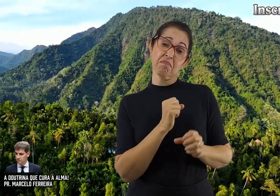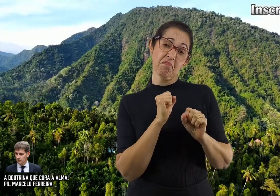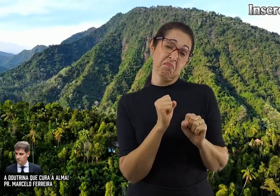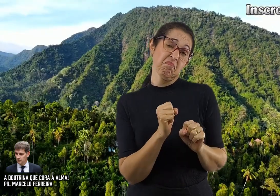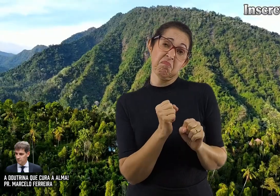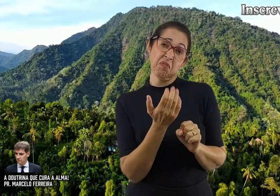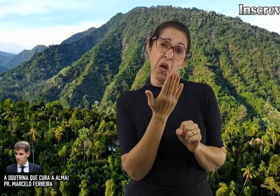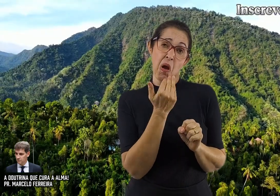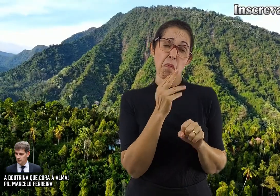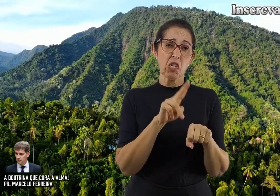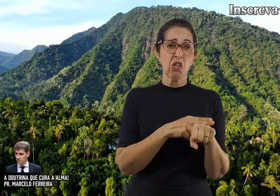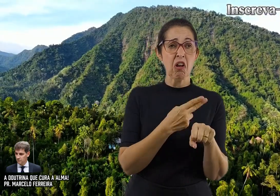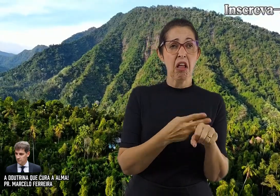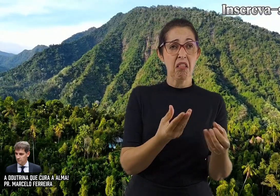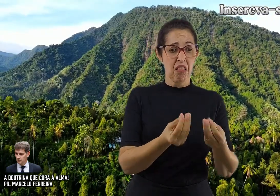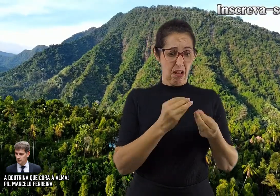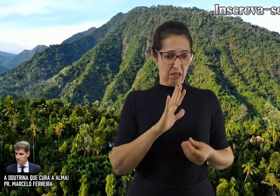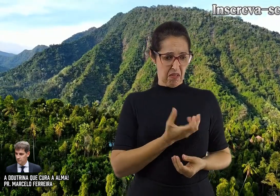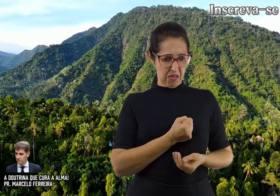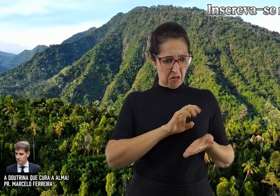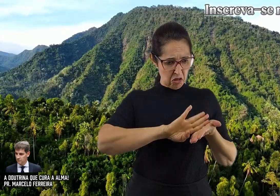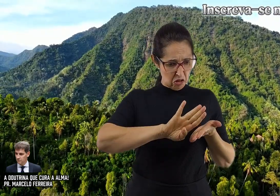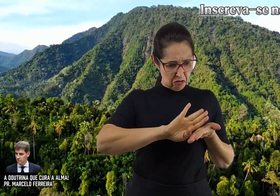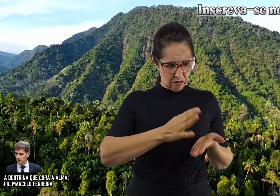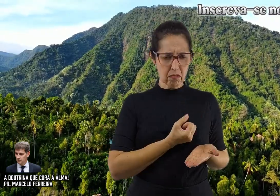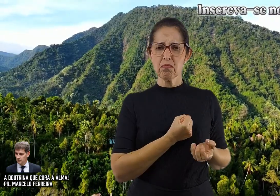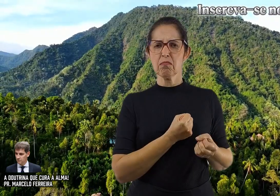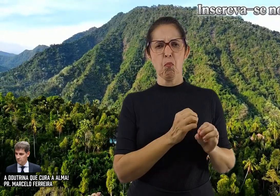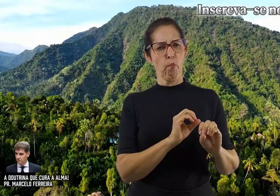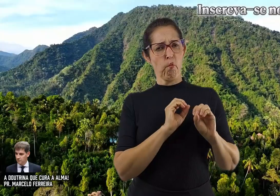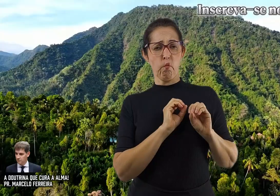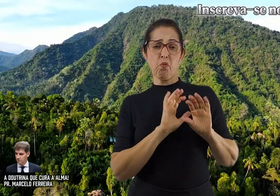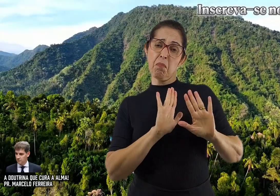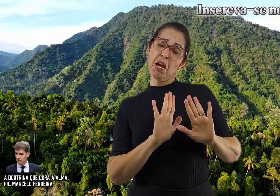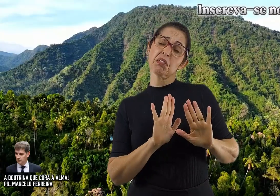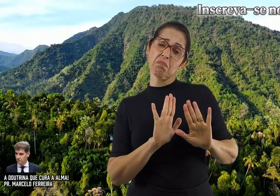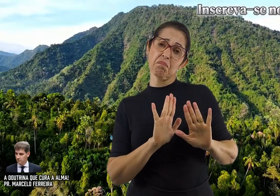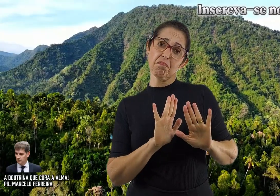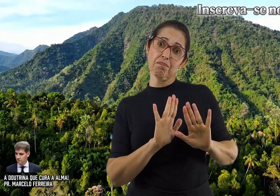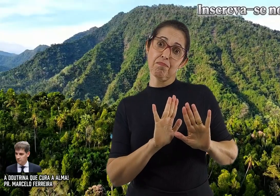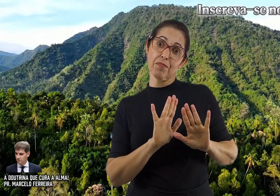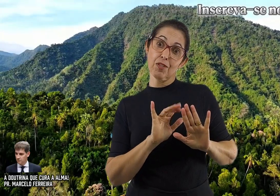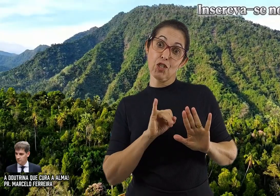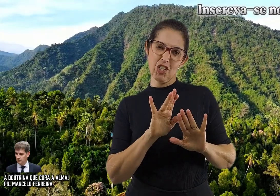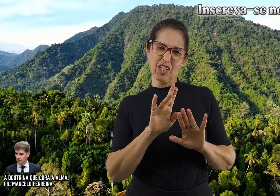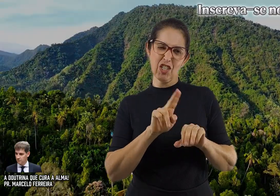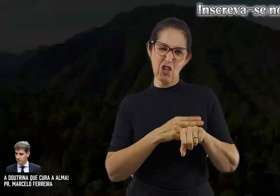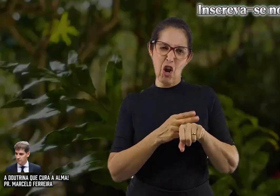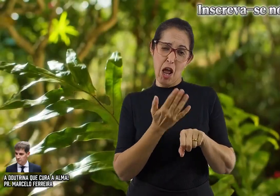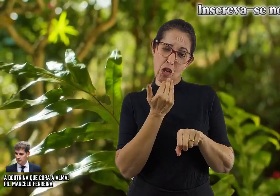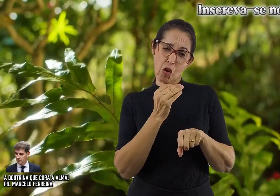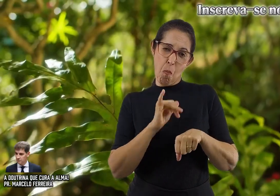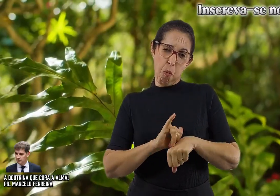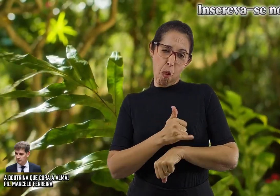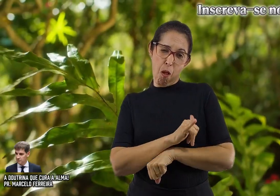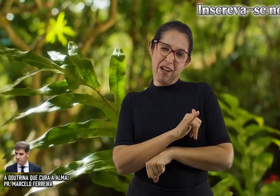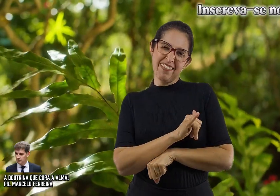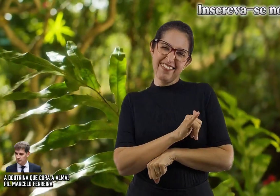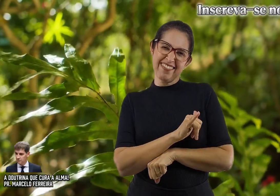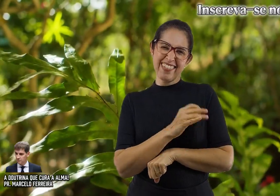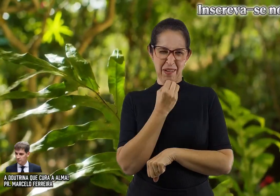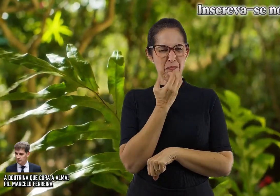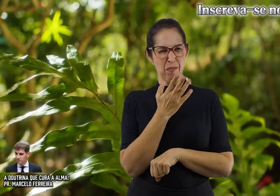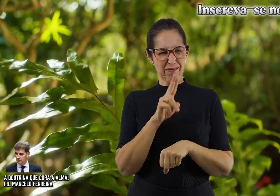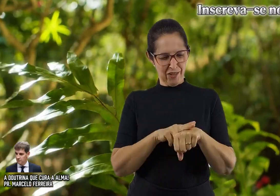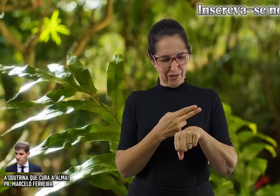não salva, nem tinha salvação. Eu acho que é bom, porque para não engordar é bom. Mas é triste porque comer chocolate é muito bom